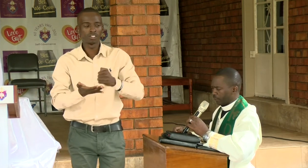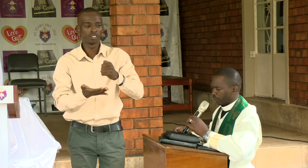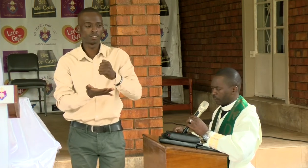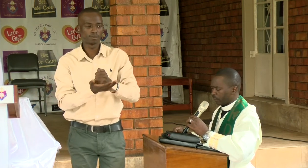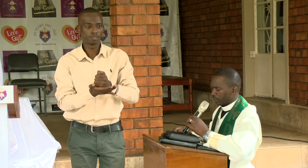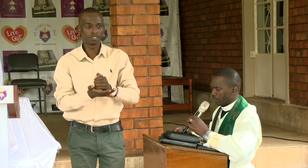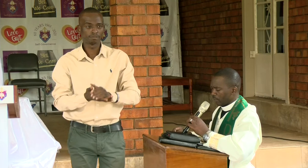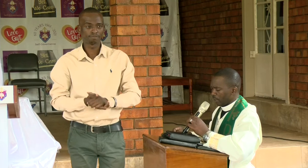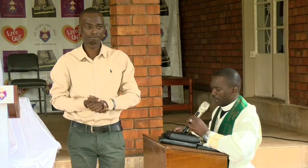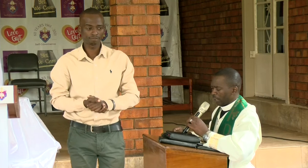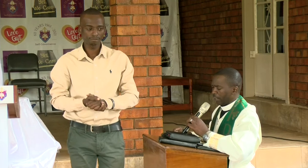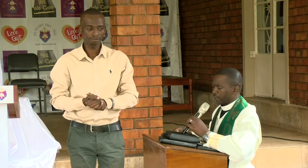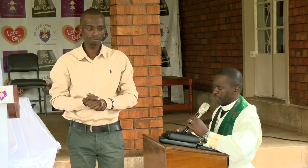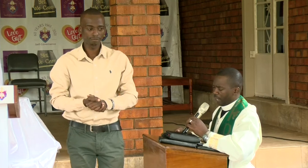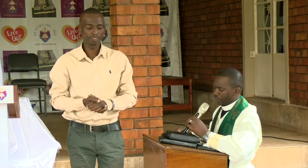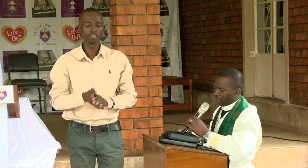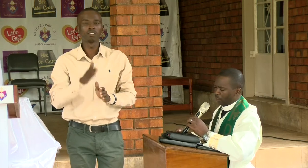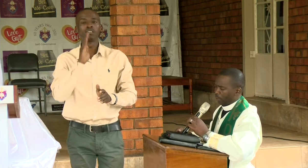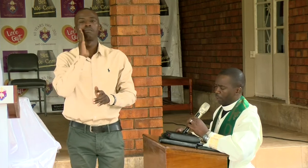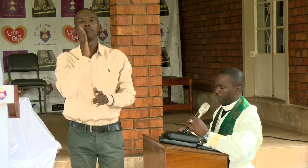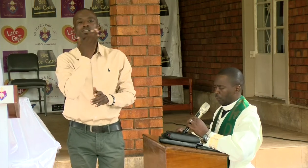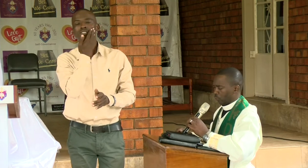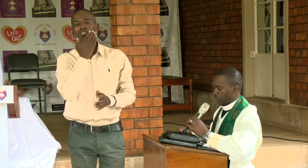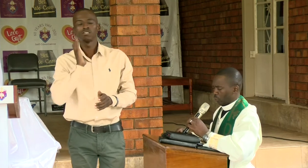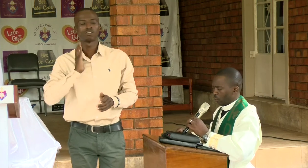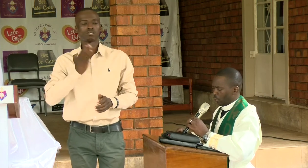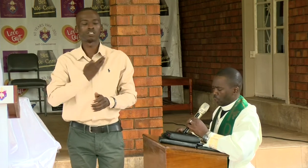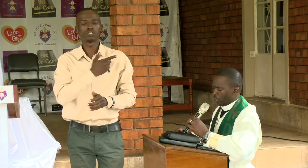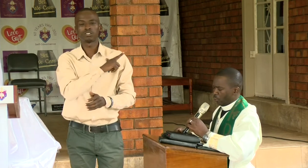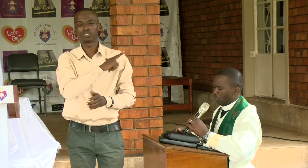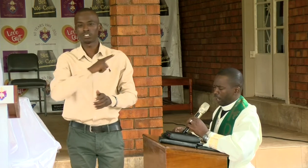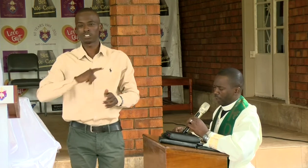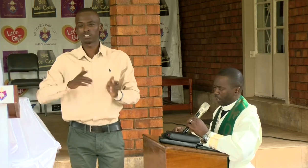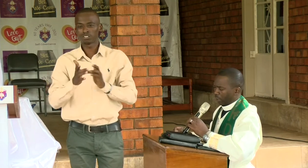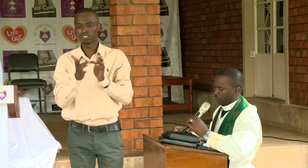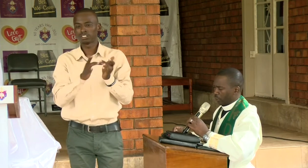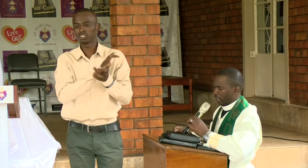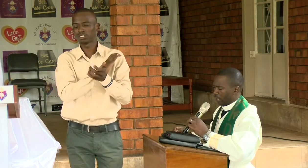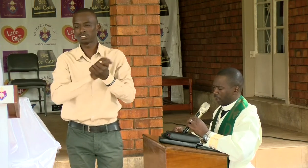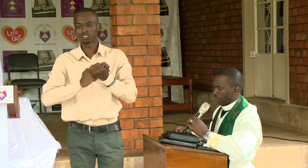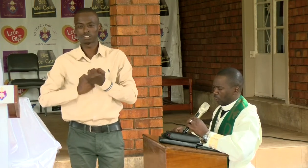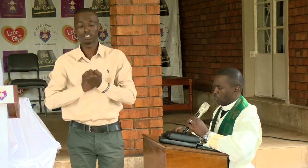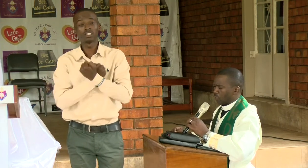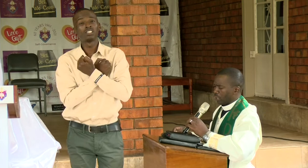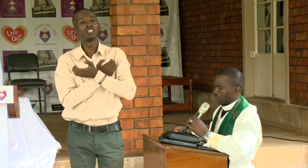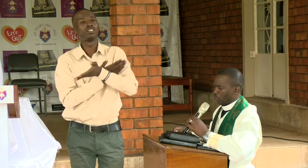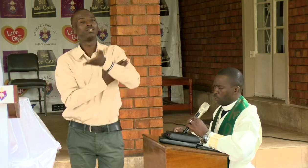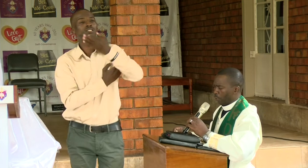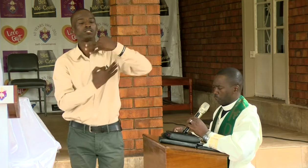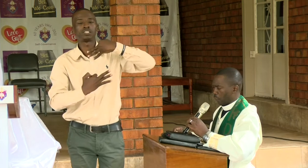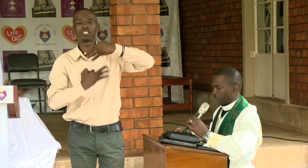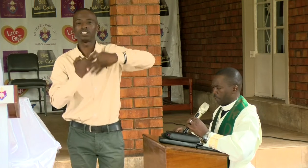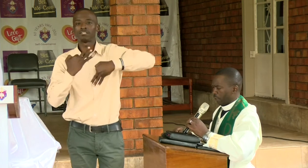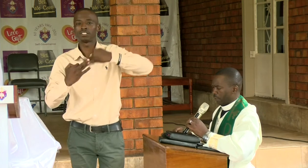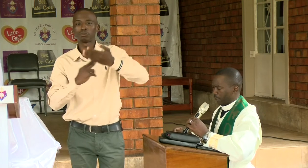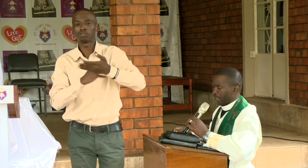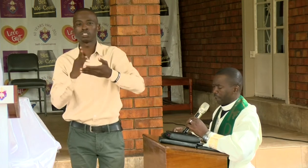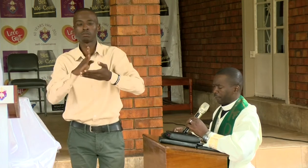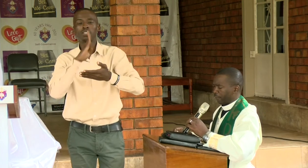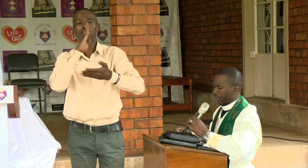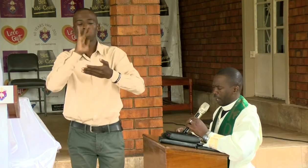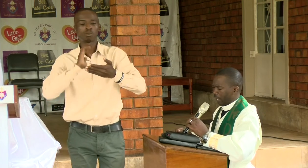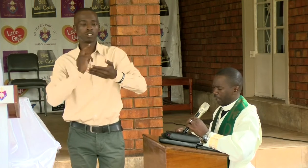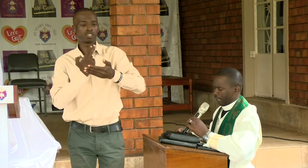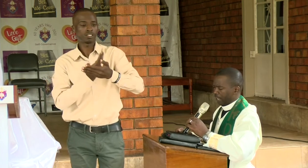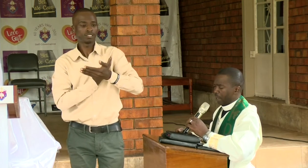waffe. Era n'ekisa kya Mukama waffe Yesu Kristo n'okwagala kwa Katonda n'okusa kimu okome mutukuvu bibeere